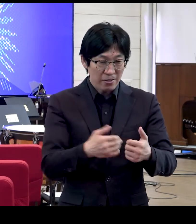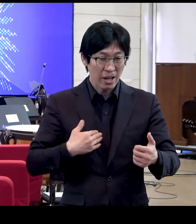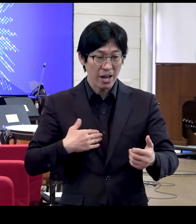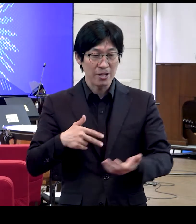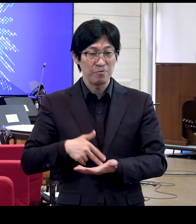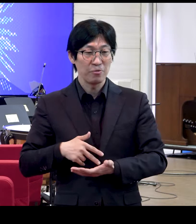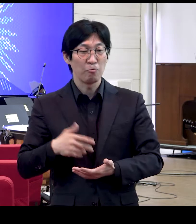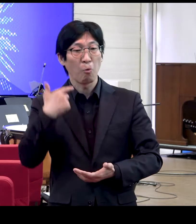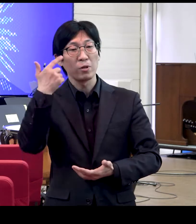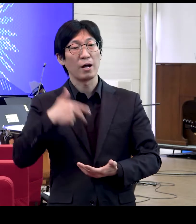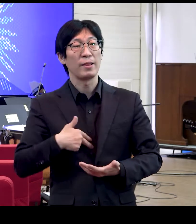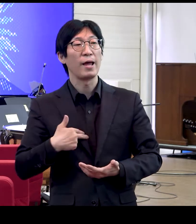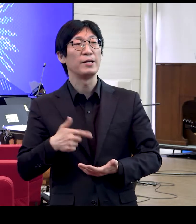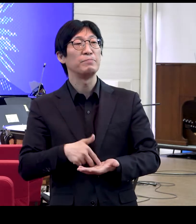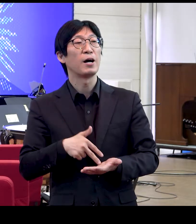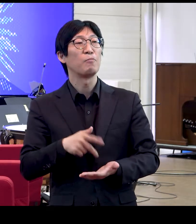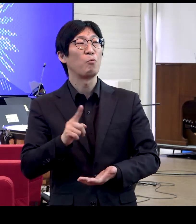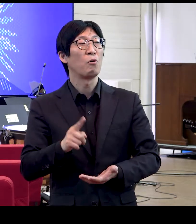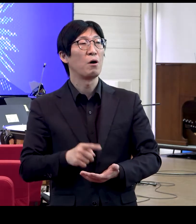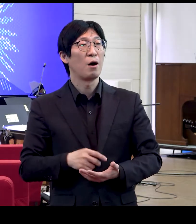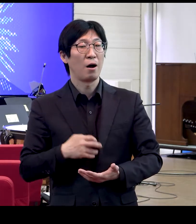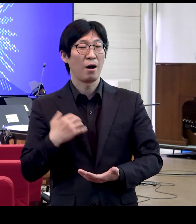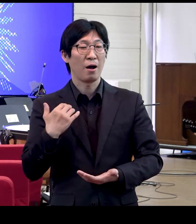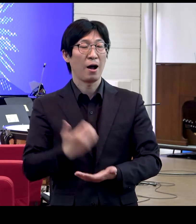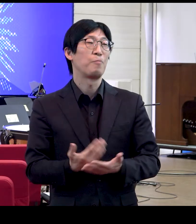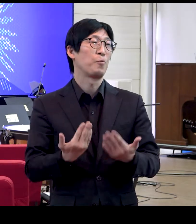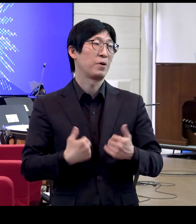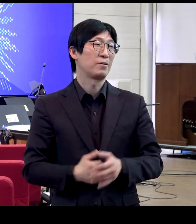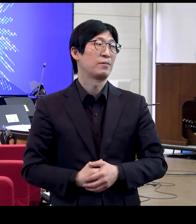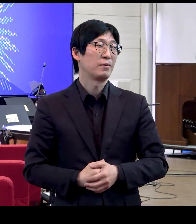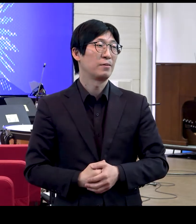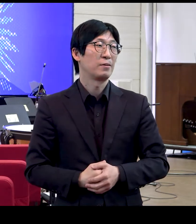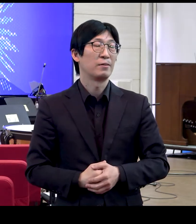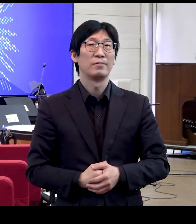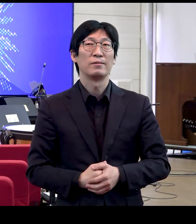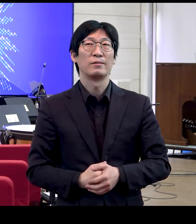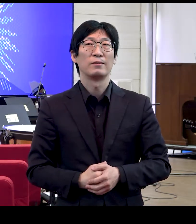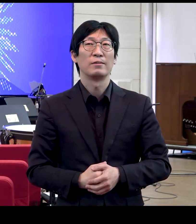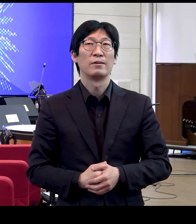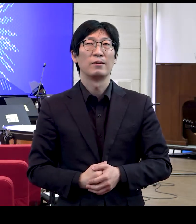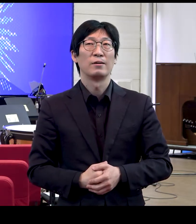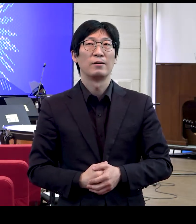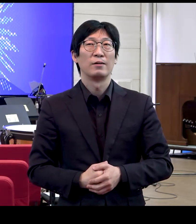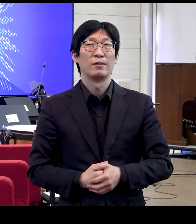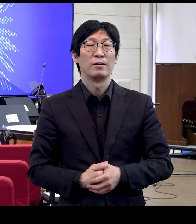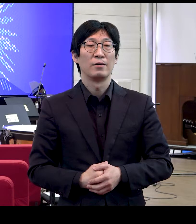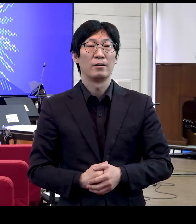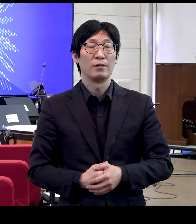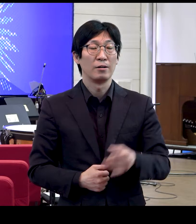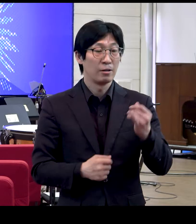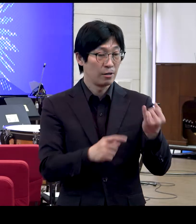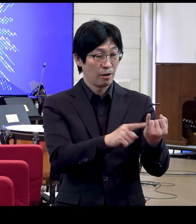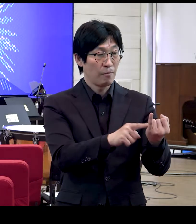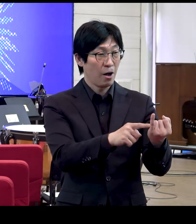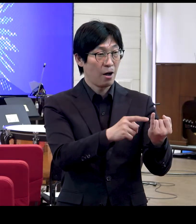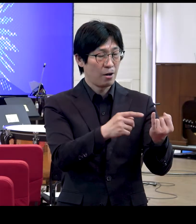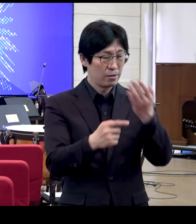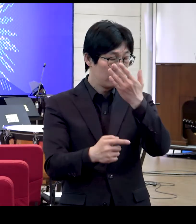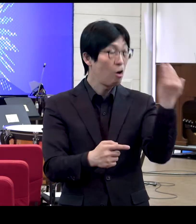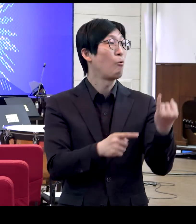오더라고요. 참 그 분을 볼 때 제가 볼 때는 아직 나이가 어린,